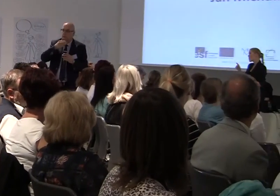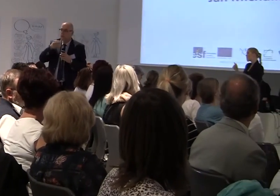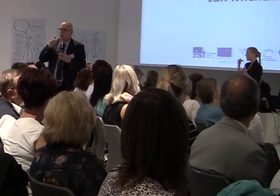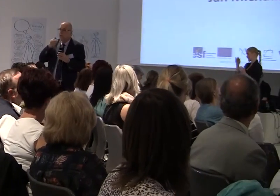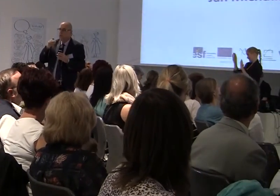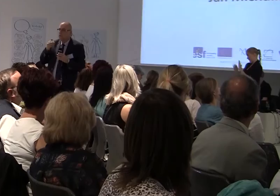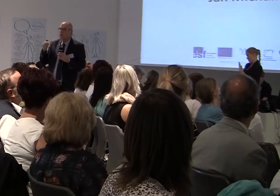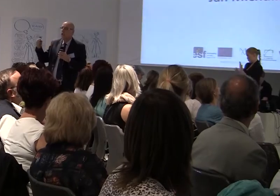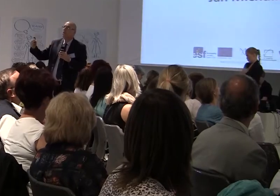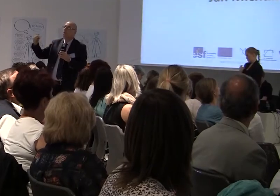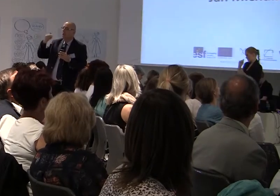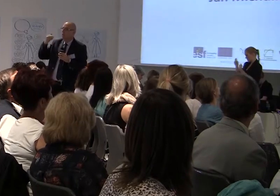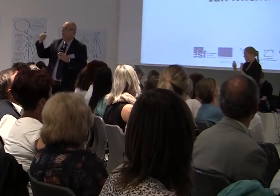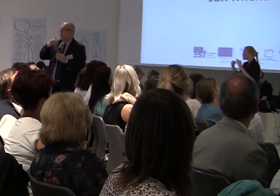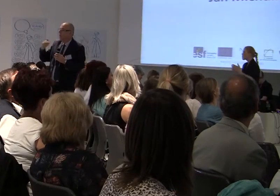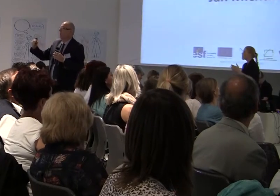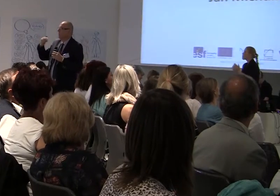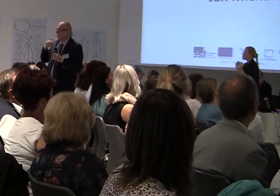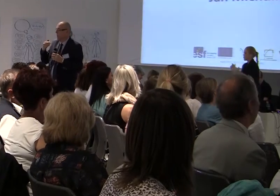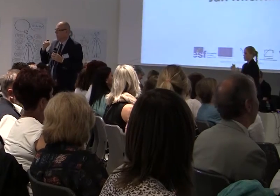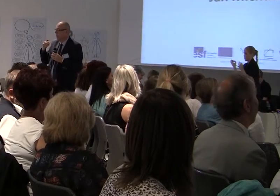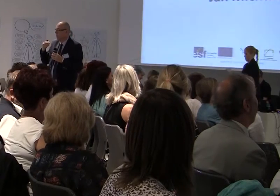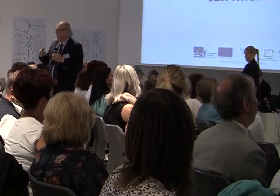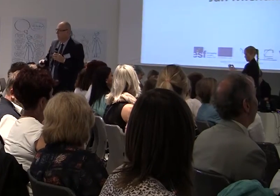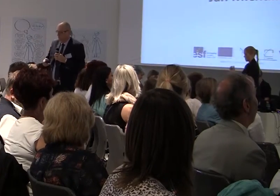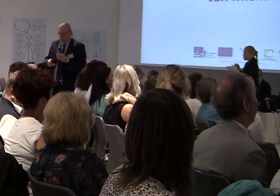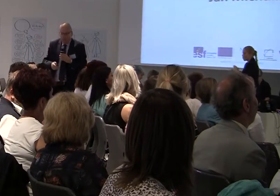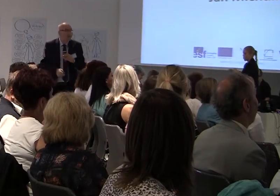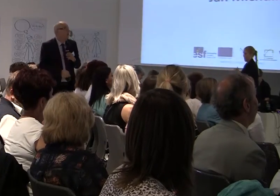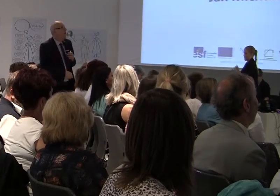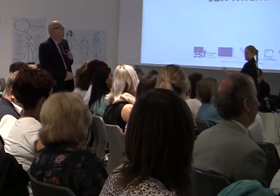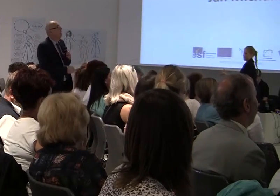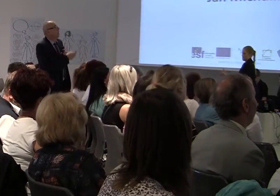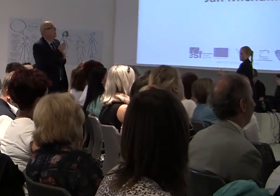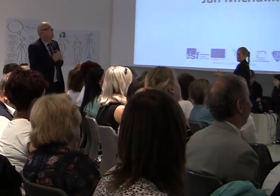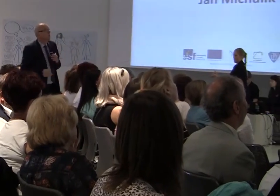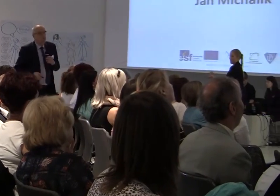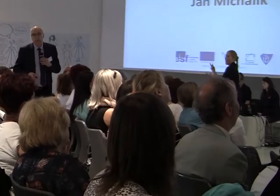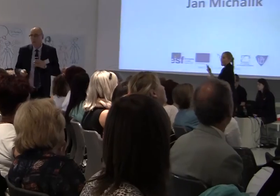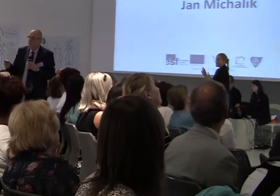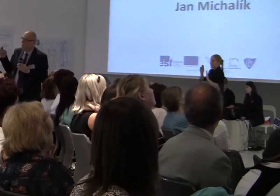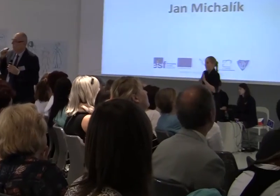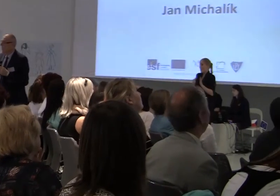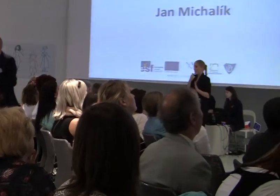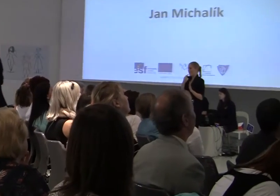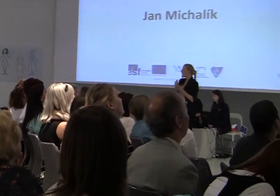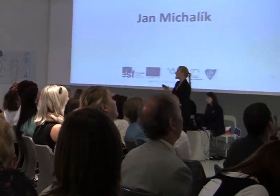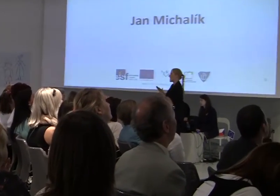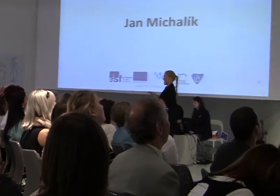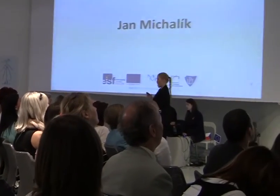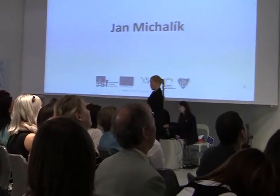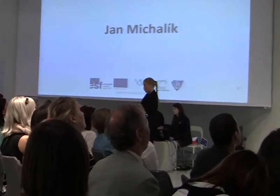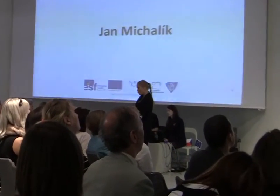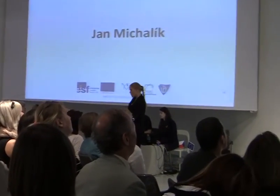tady ukázal, že zároveň řekl, že žák má nárok na bezplatně. A teď se pojďte podívat, to je z našeho jiného výzkumu